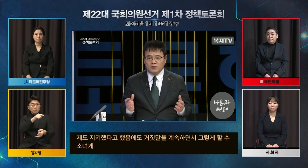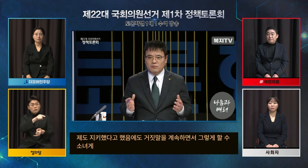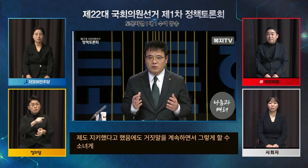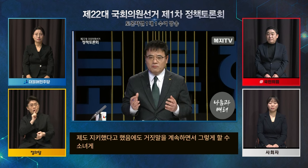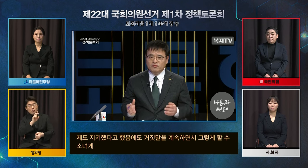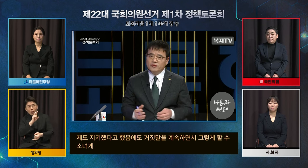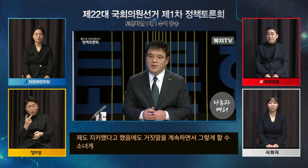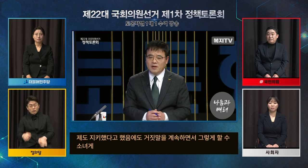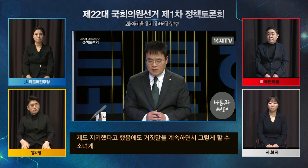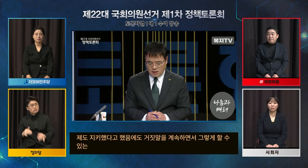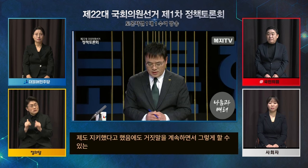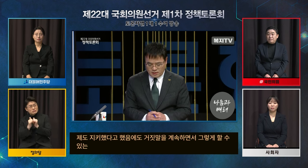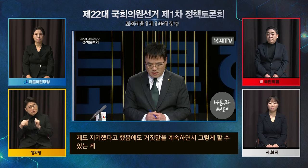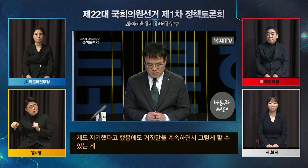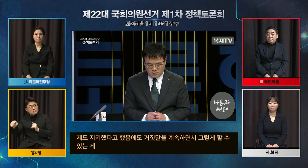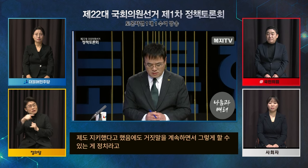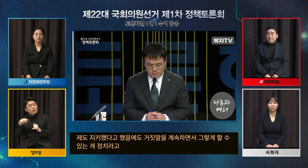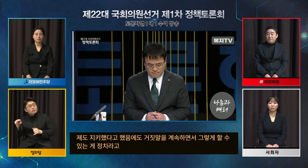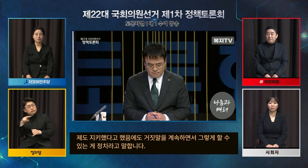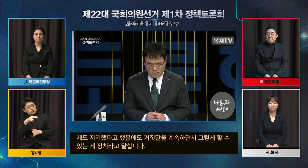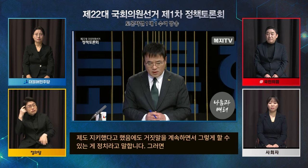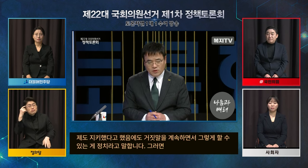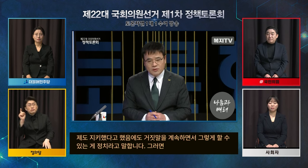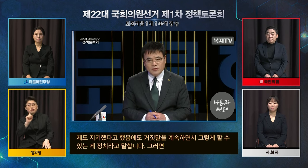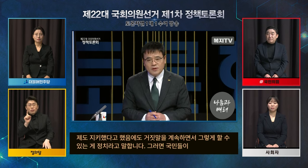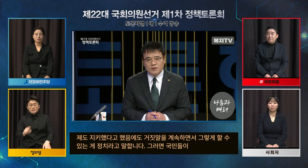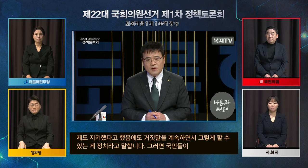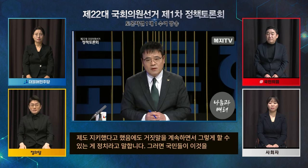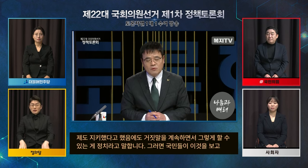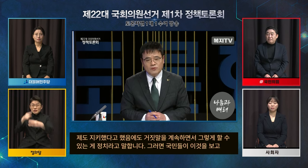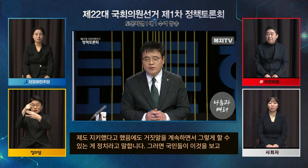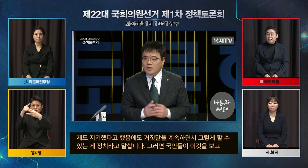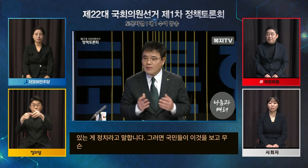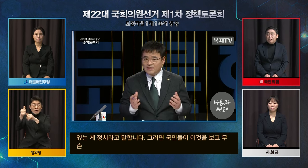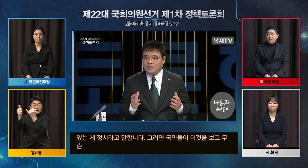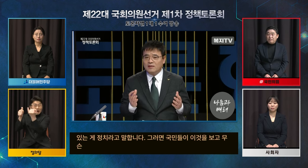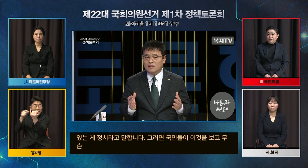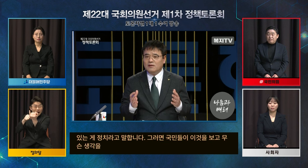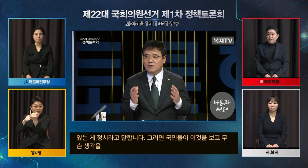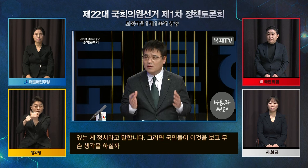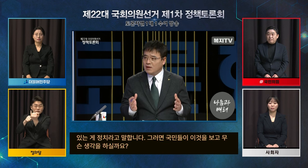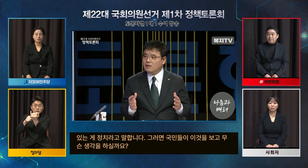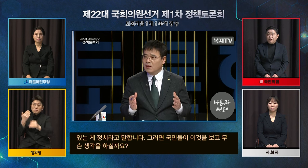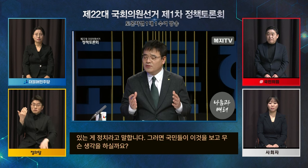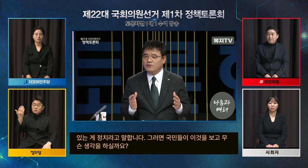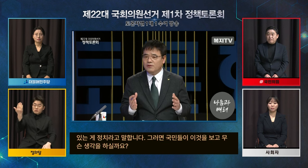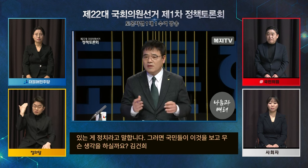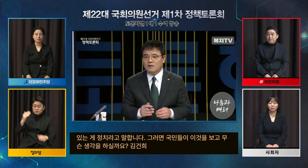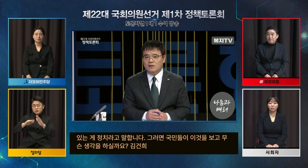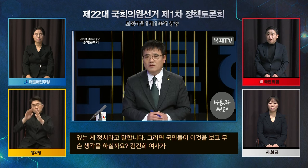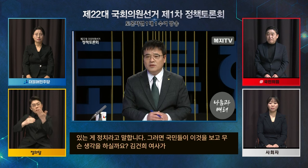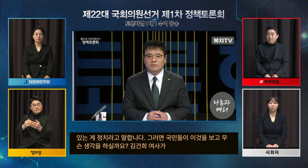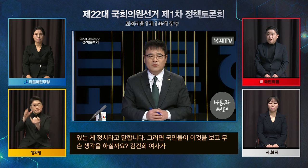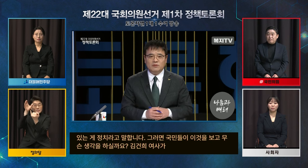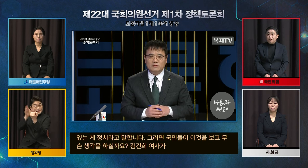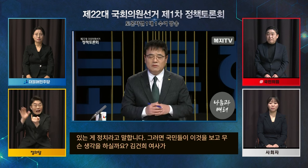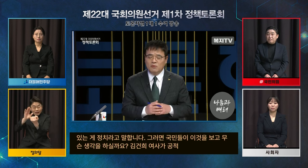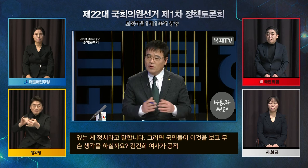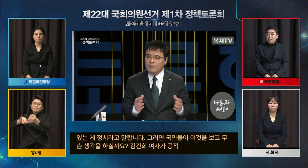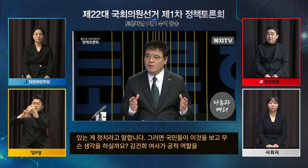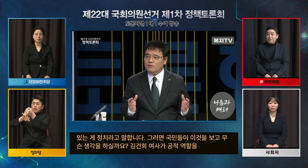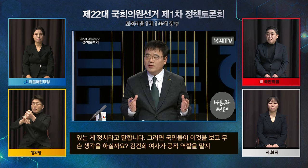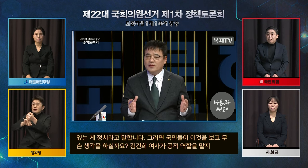그럼 국민들은 이걸 보고 무슨 생각을 하실까요? 김건희 여자가 공정 역할을 막지 않겠다 이렇게 얘기하셨는데 지금은